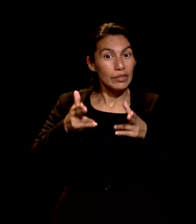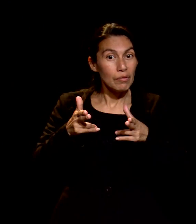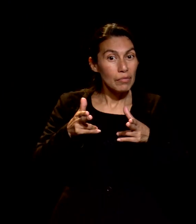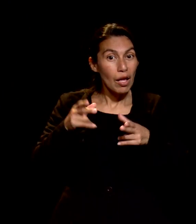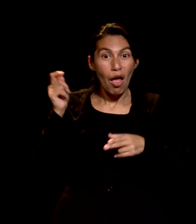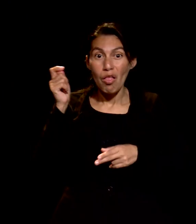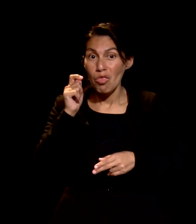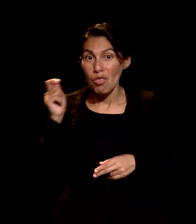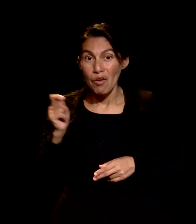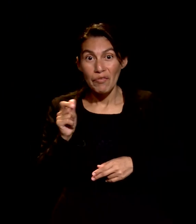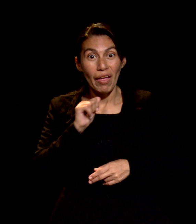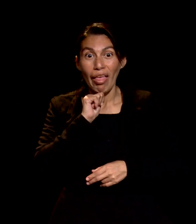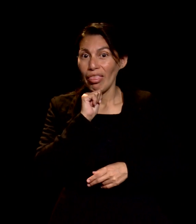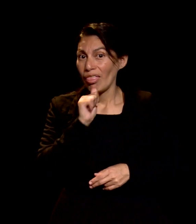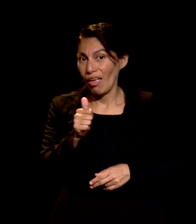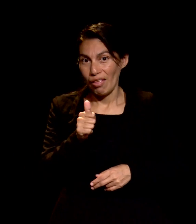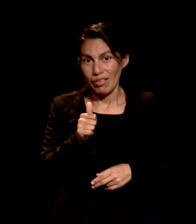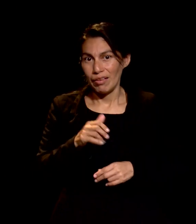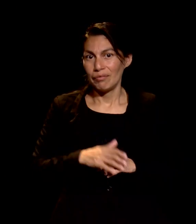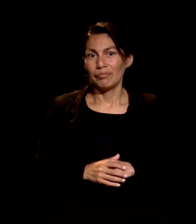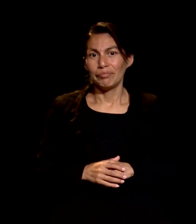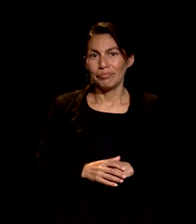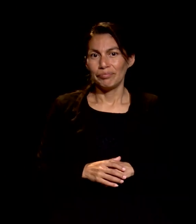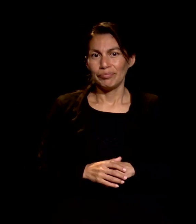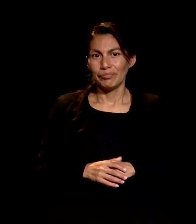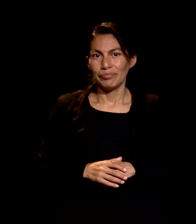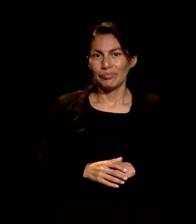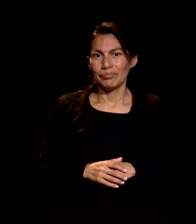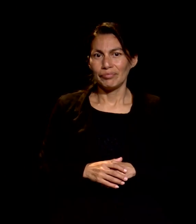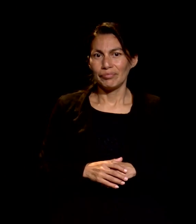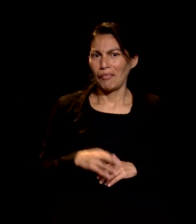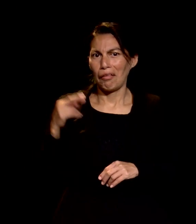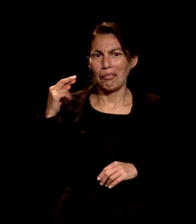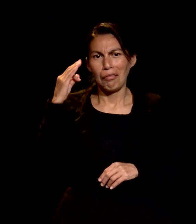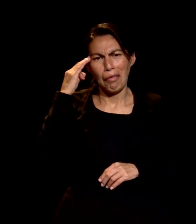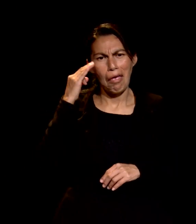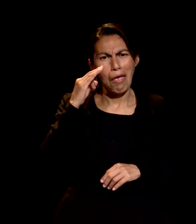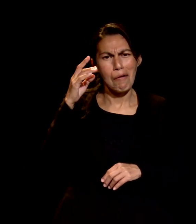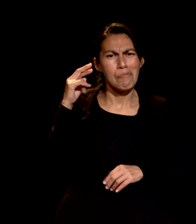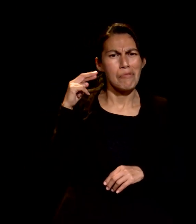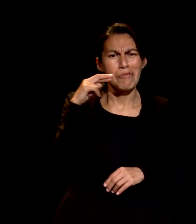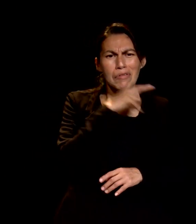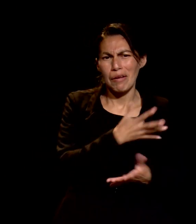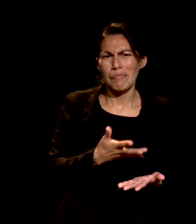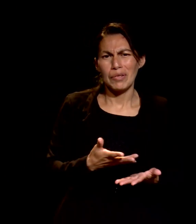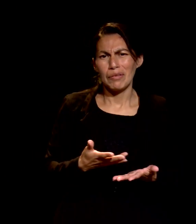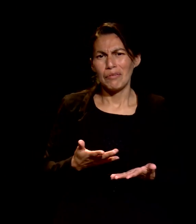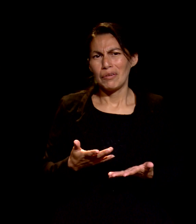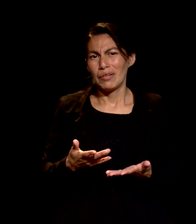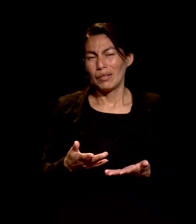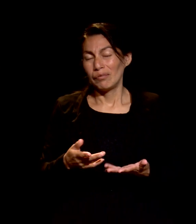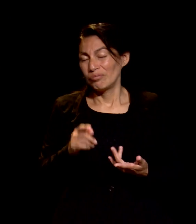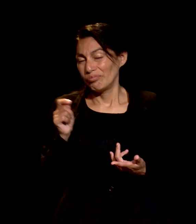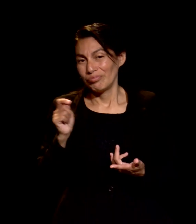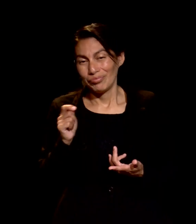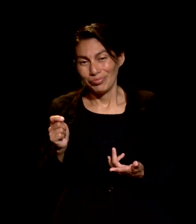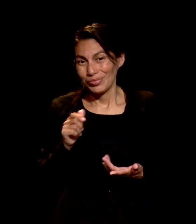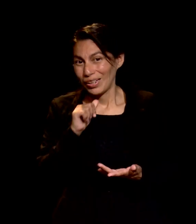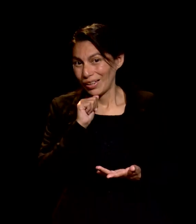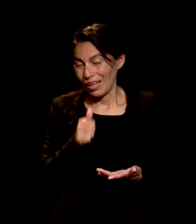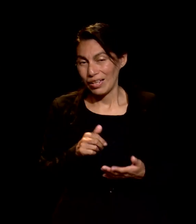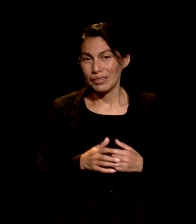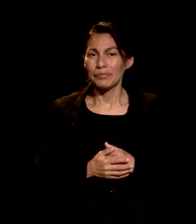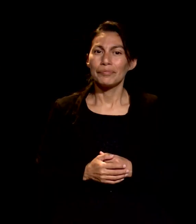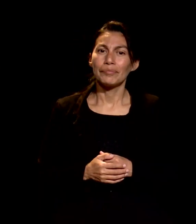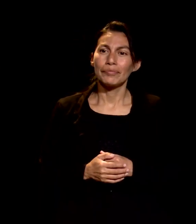y me fui yo tenía reservado algo mejor para usted ya lo estaba preparando